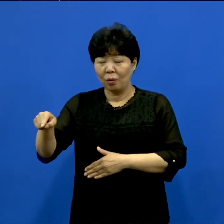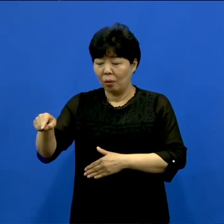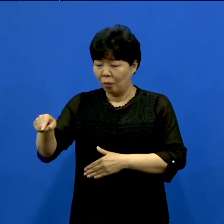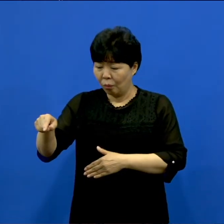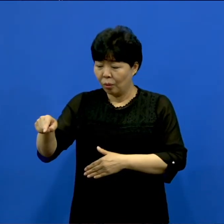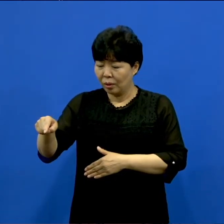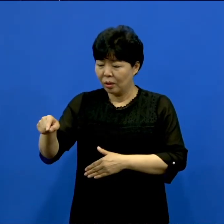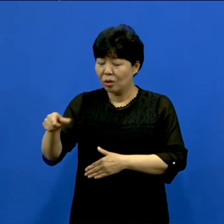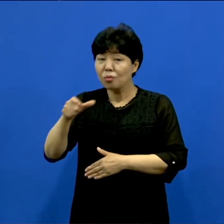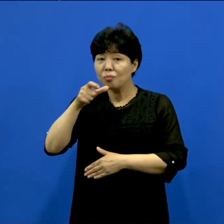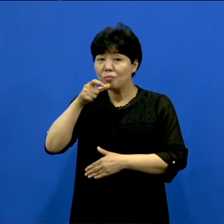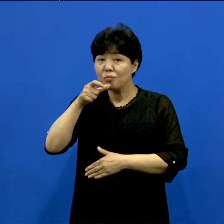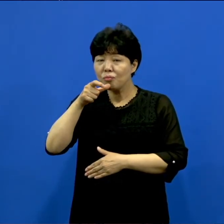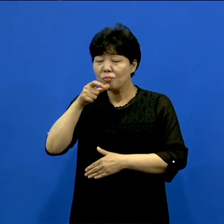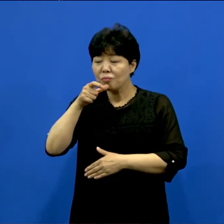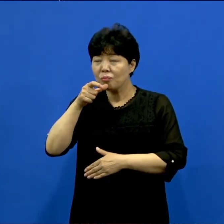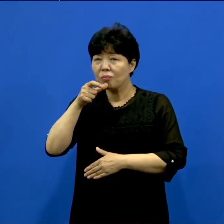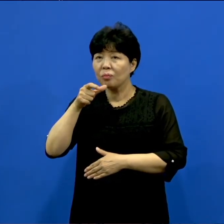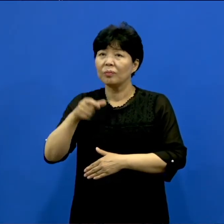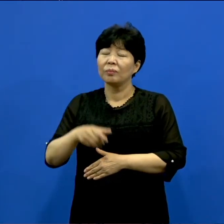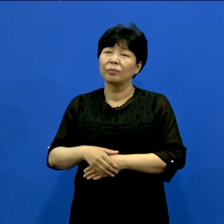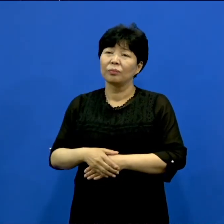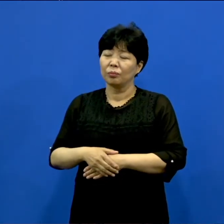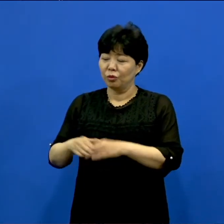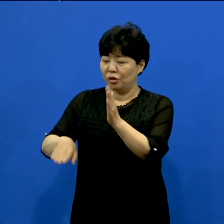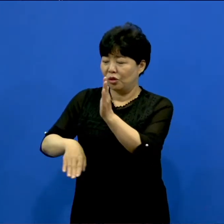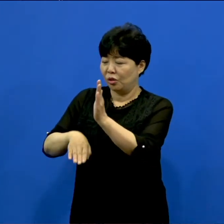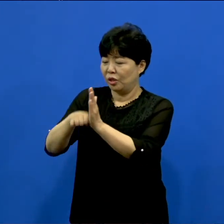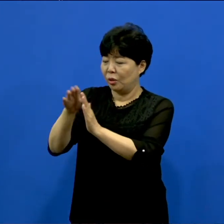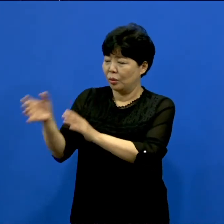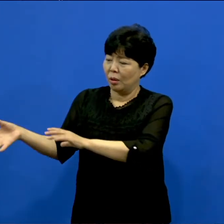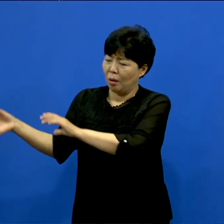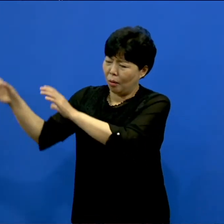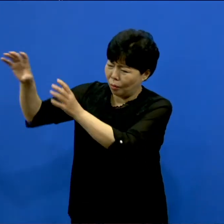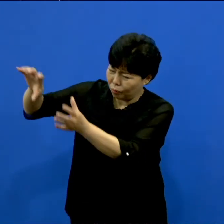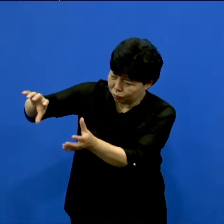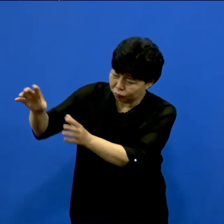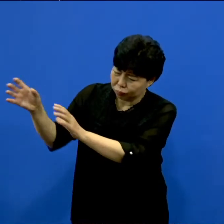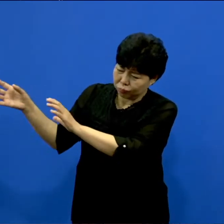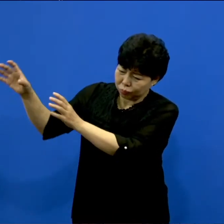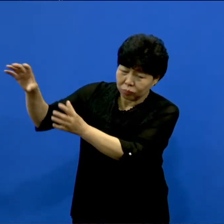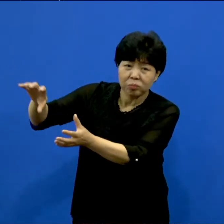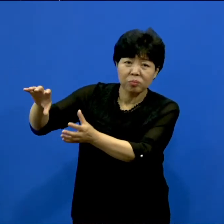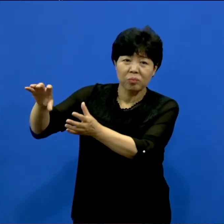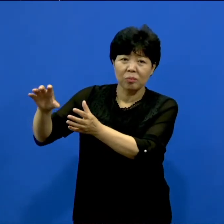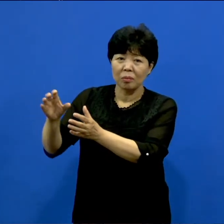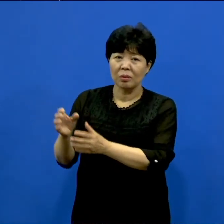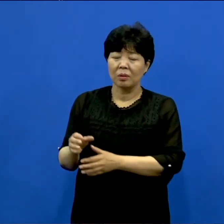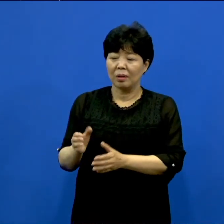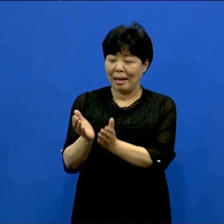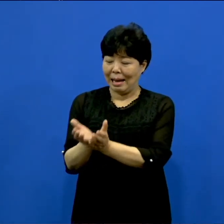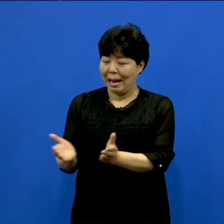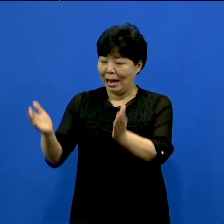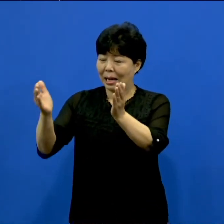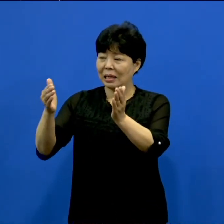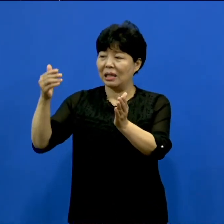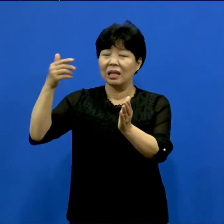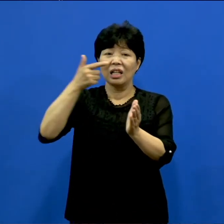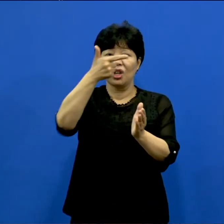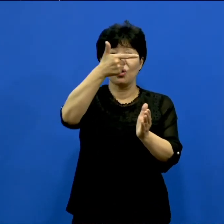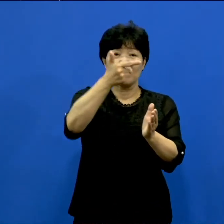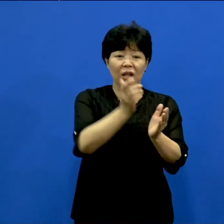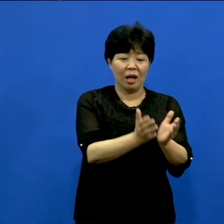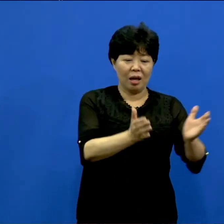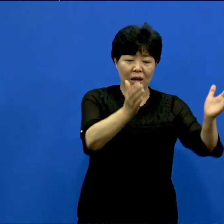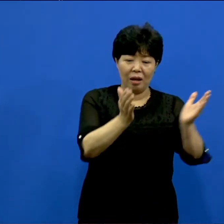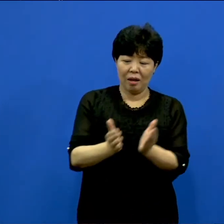물을 이제 예수님이 첫 번째 지시가 거기에 물을 채우라는 거예요. 항아리에 물을 채우라는 거예요. 돌 항아리 6이 놓여 있었다고 그러죠. 거기에